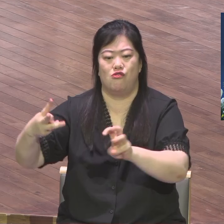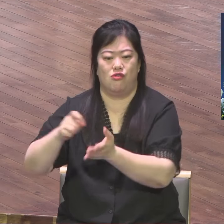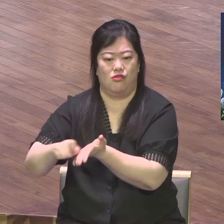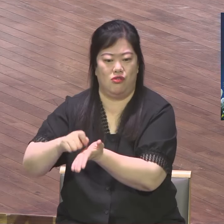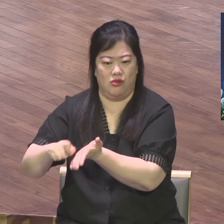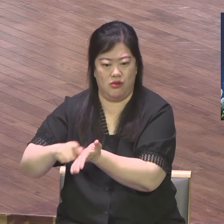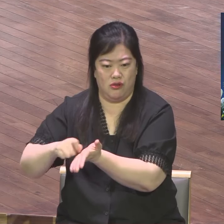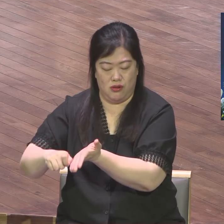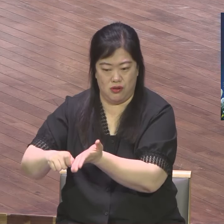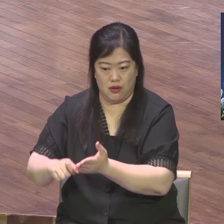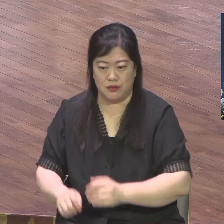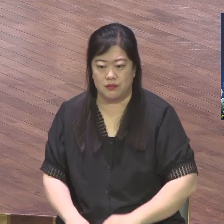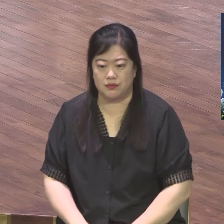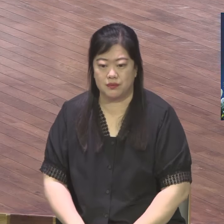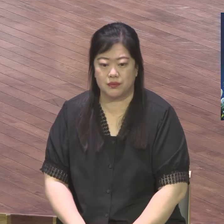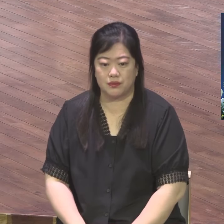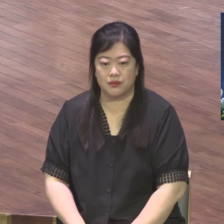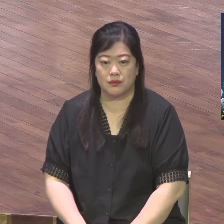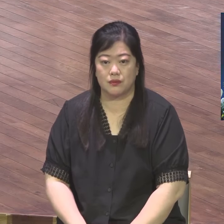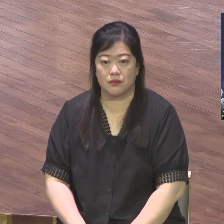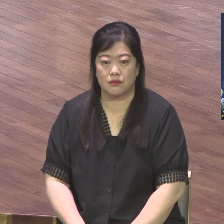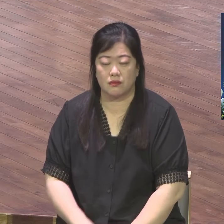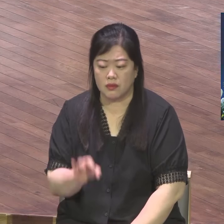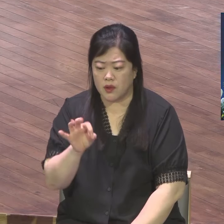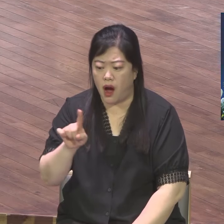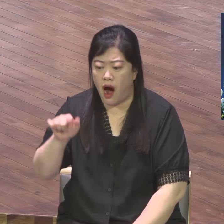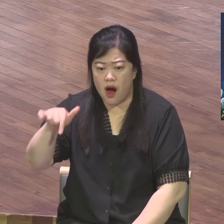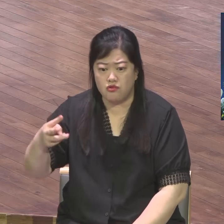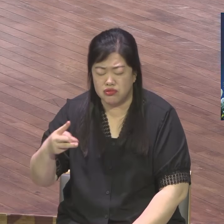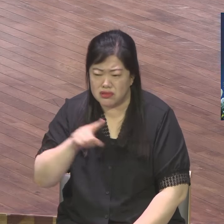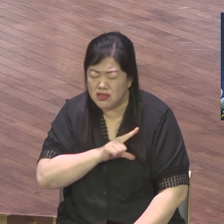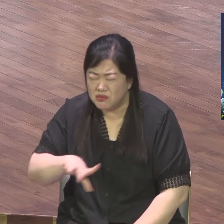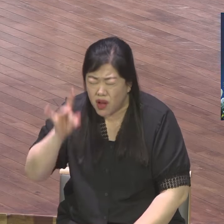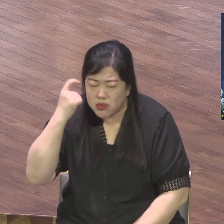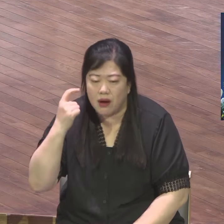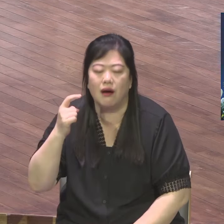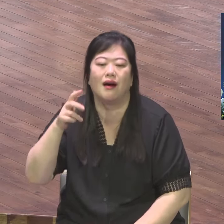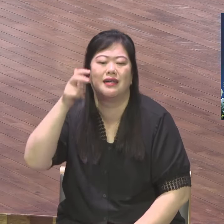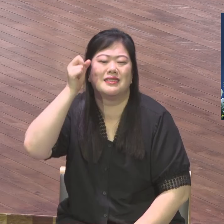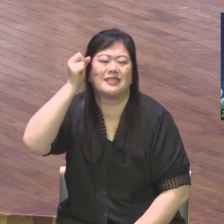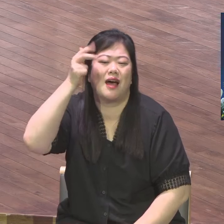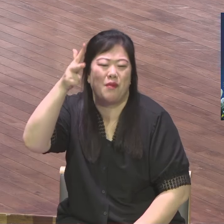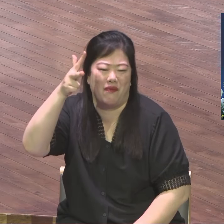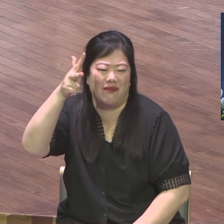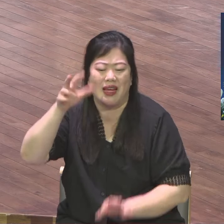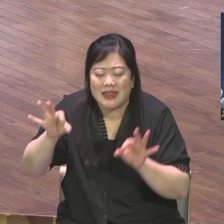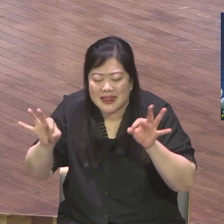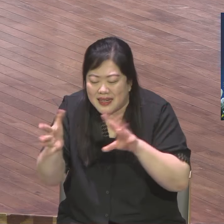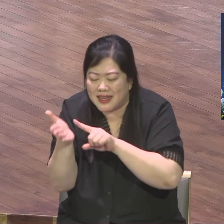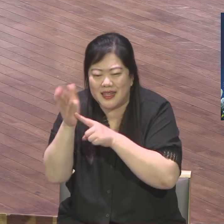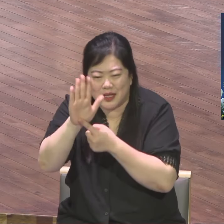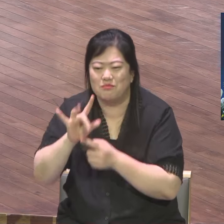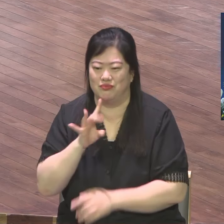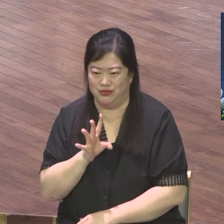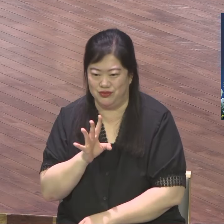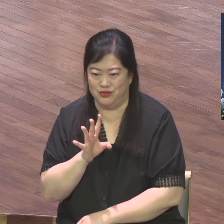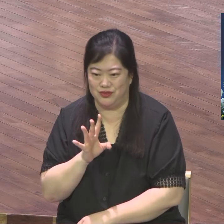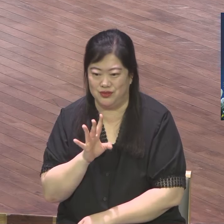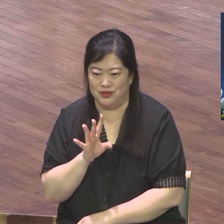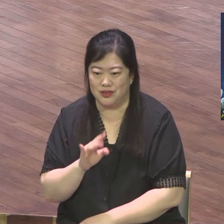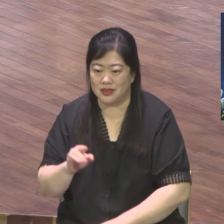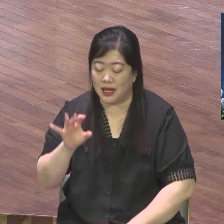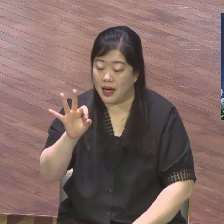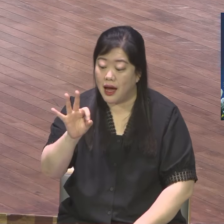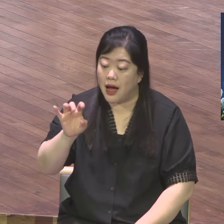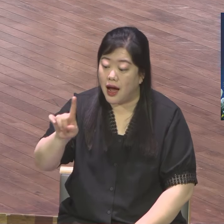르무엘은 잠언에만 나오는 인물이에요. 그래서 그 출신에 대해서 정확히 모릅니다. 단지 그